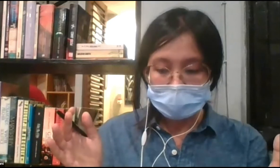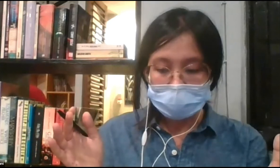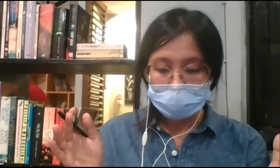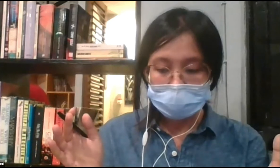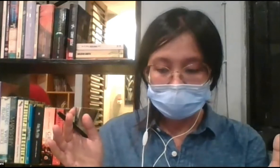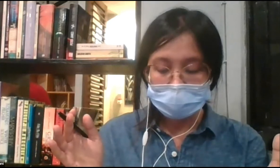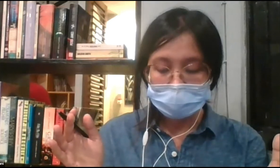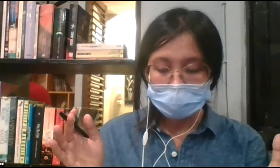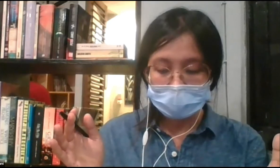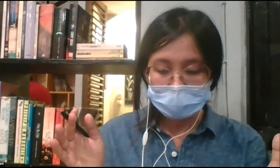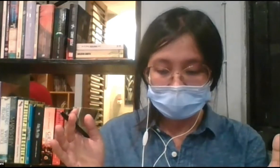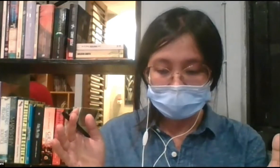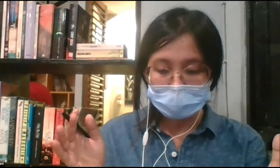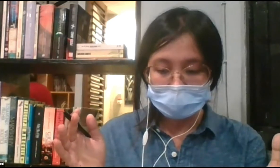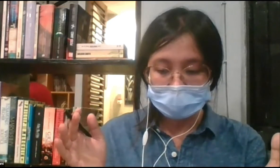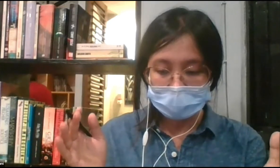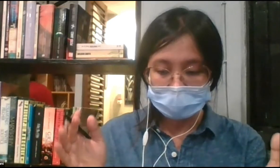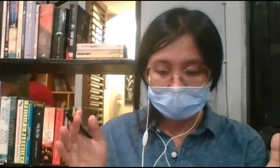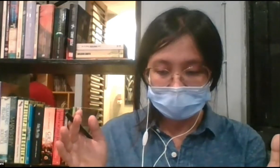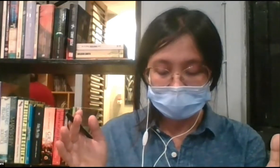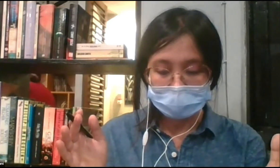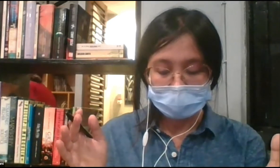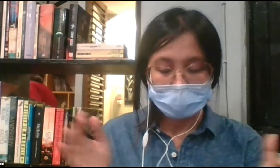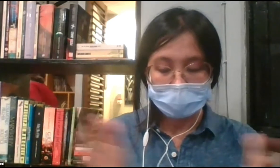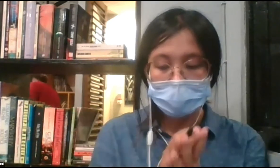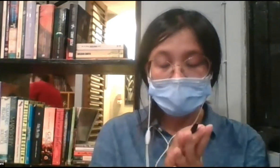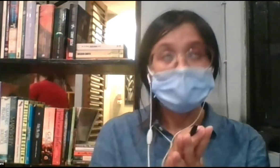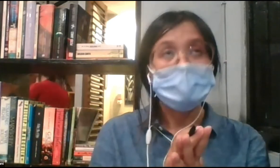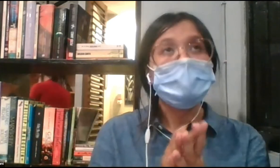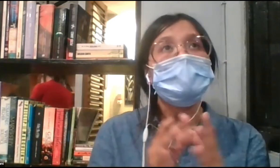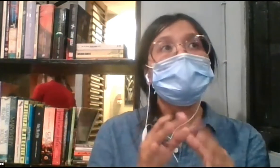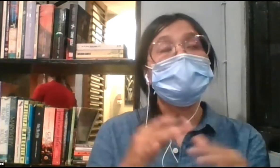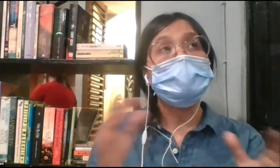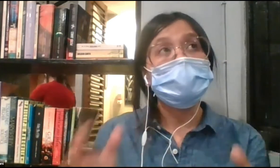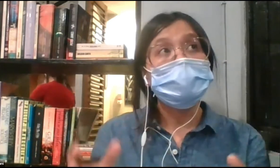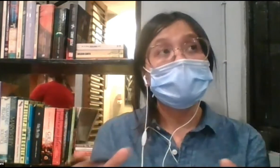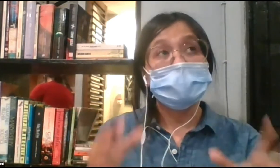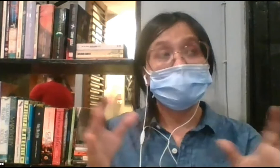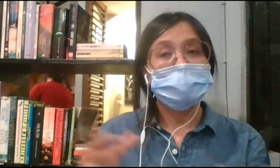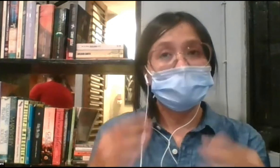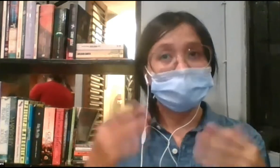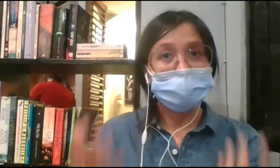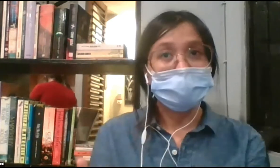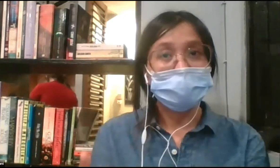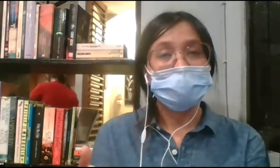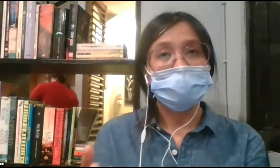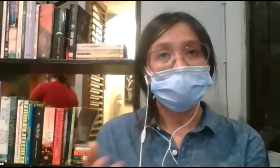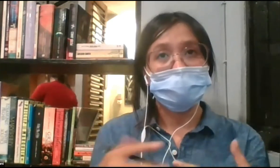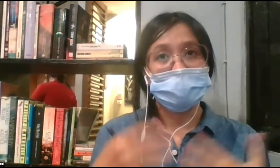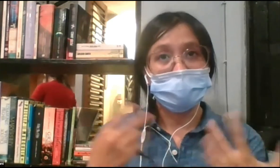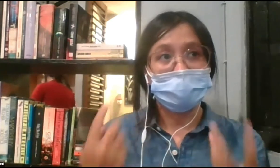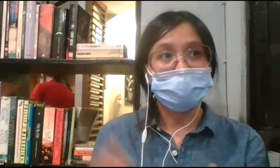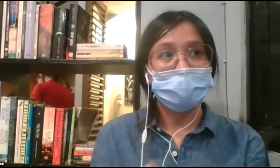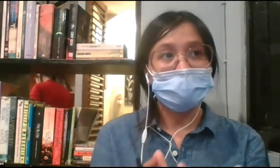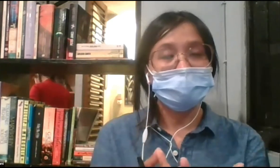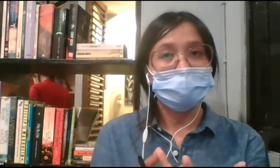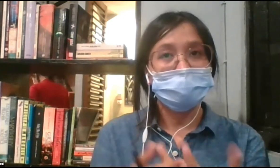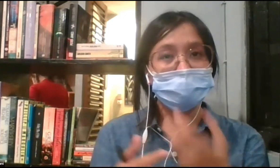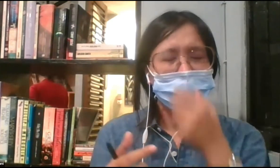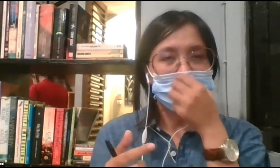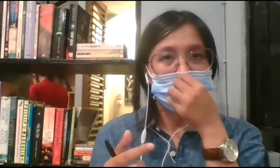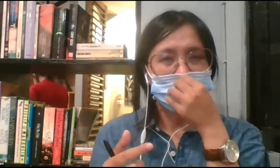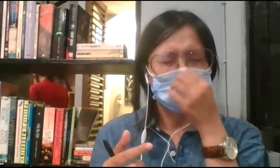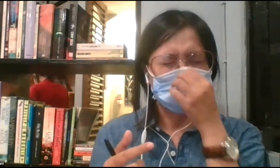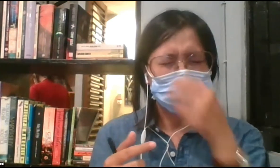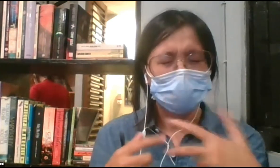tadi, bagaimana membuat ramah? Saya kira di platform apapun, di media online